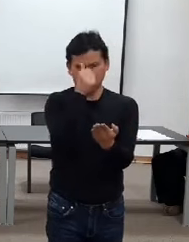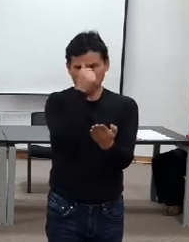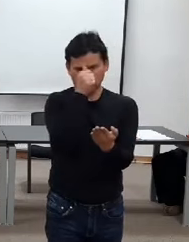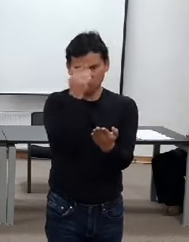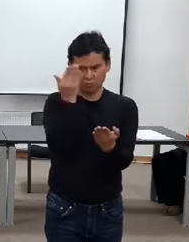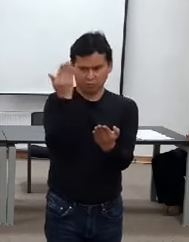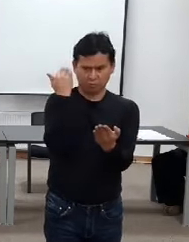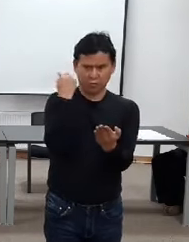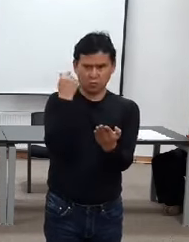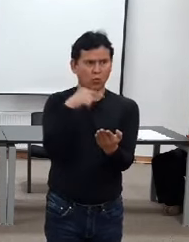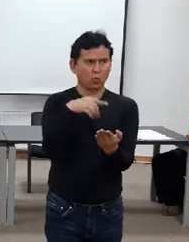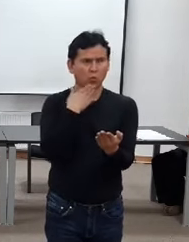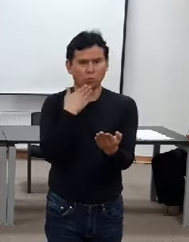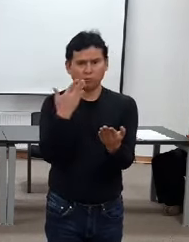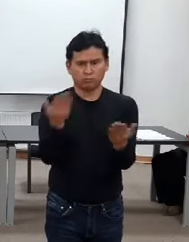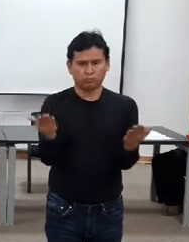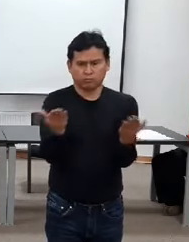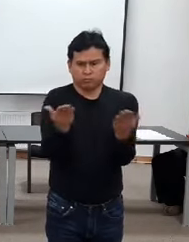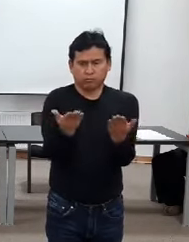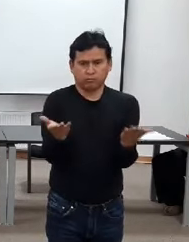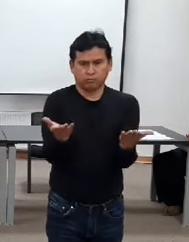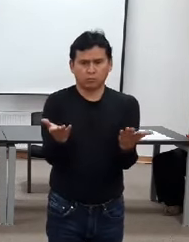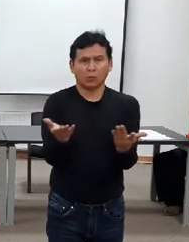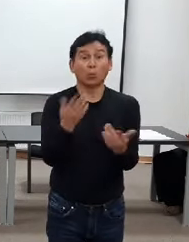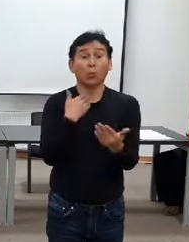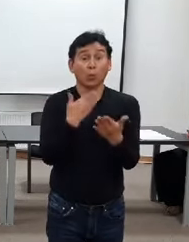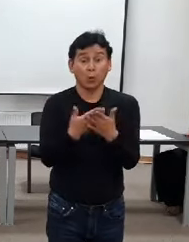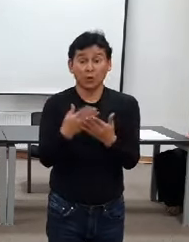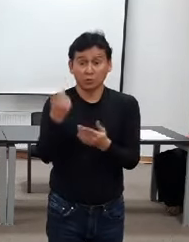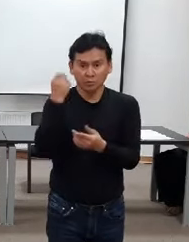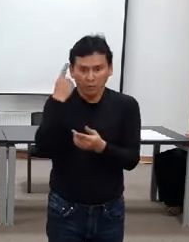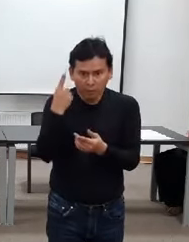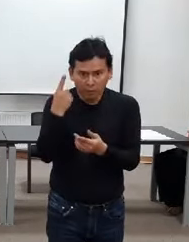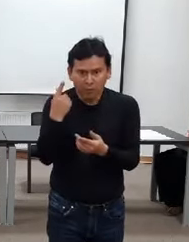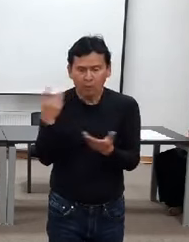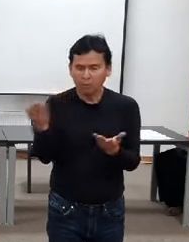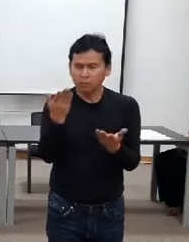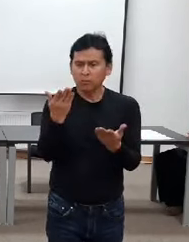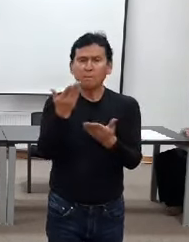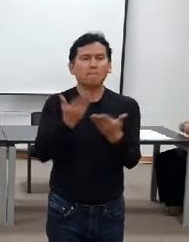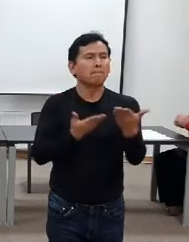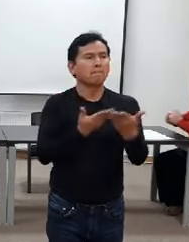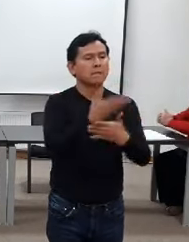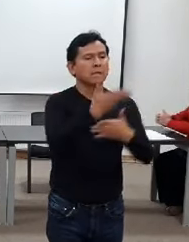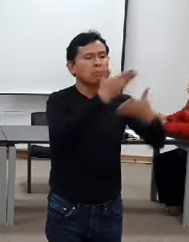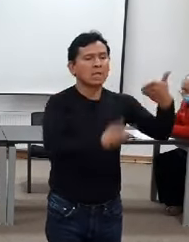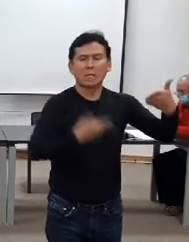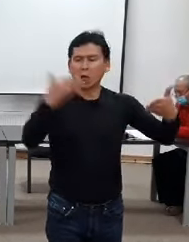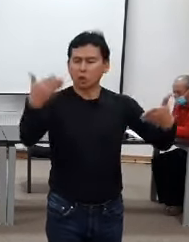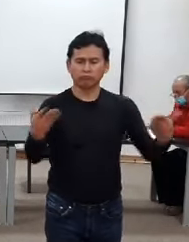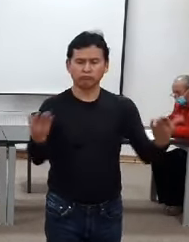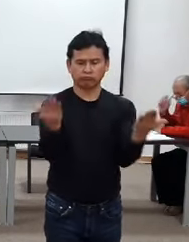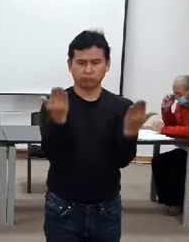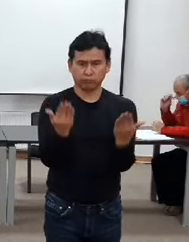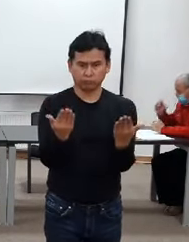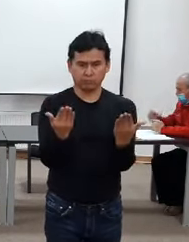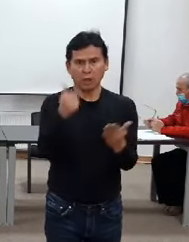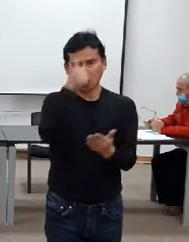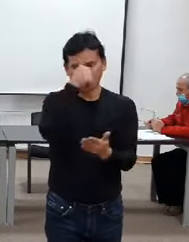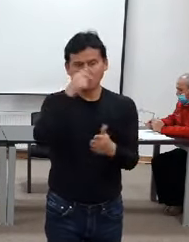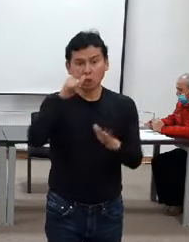domingo cuando nos enteramos de los casos positivos. Perfecto. Cuando nos enteramos de los casos positivos, solicitamos la lista de pasajeros del